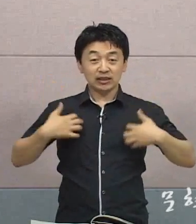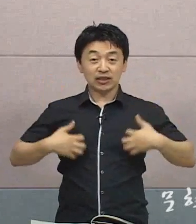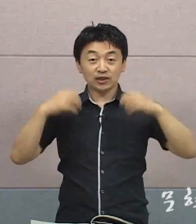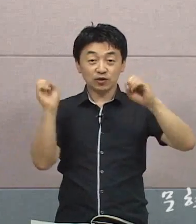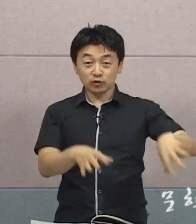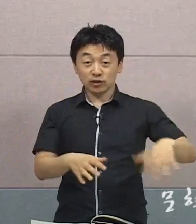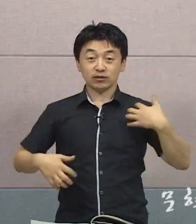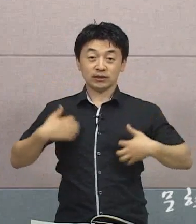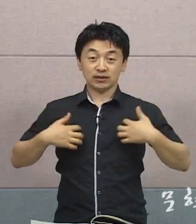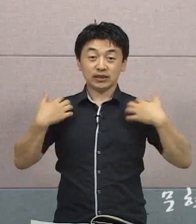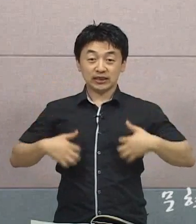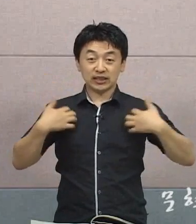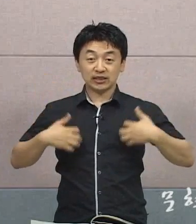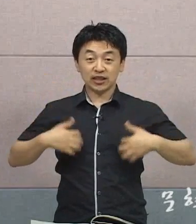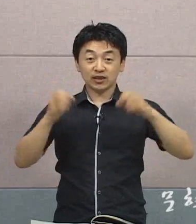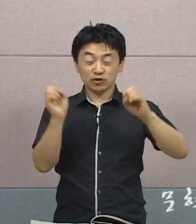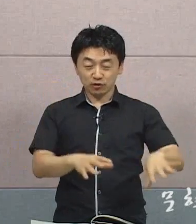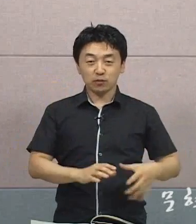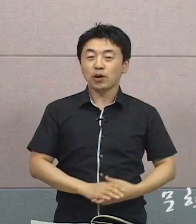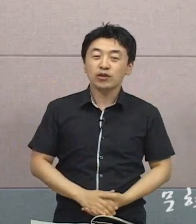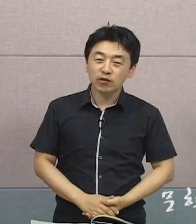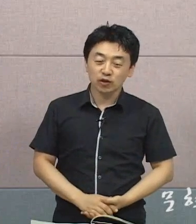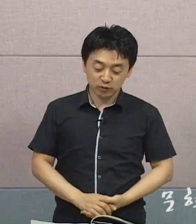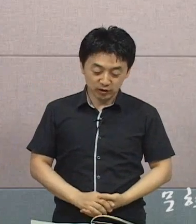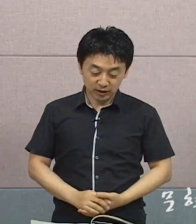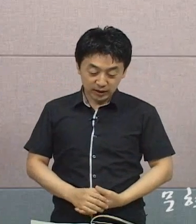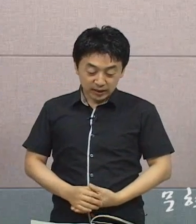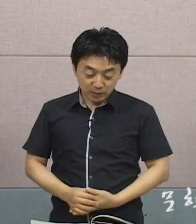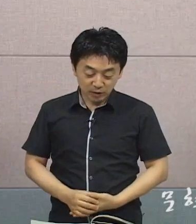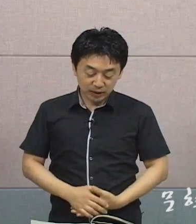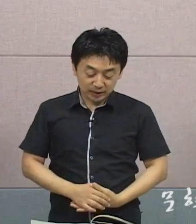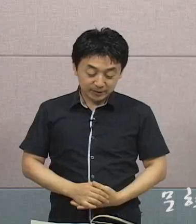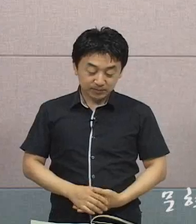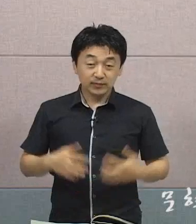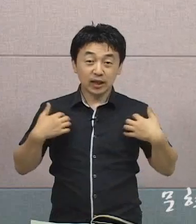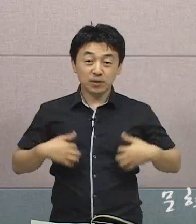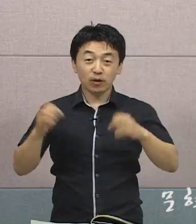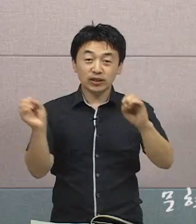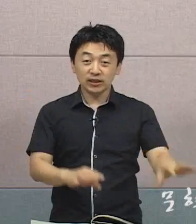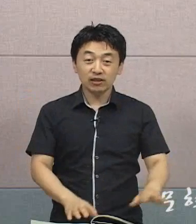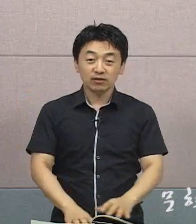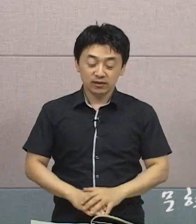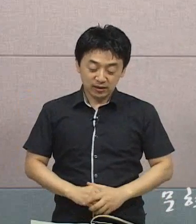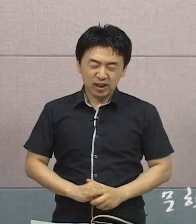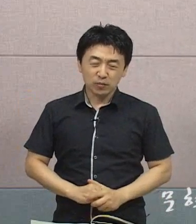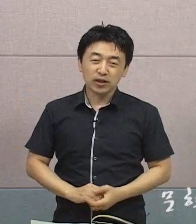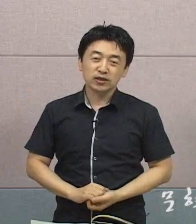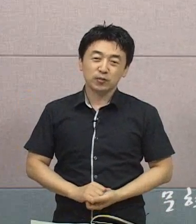이렇게 하셔도 되고요. 그냥 이렇게 하셔도 되고요. 별로 상관은 없고요. 네, 재미가 없다. 재미 버리다잖아요. 그냥 넘어가시죠. 뭐